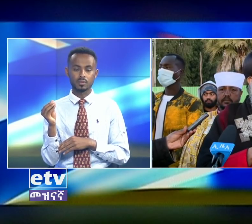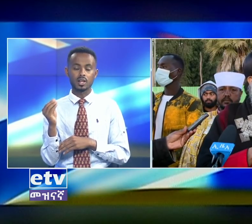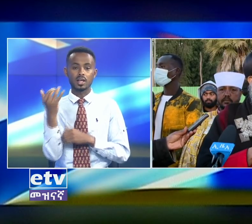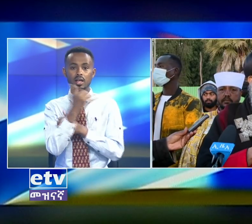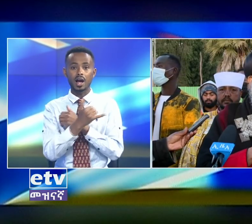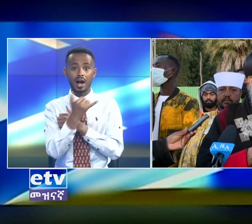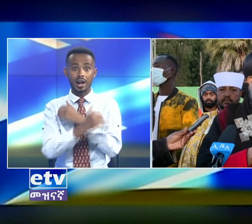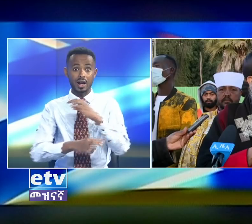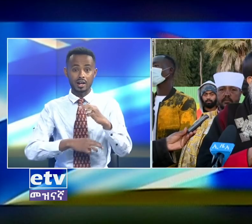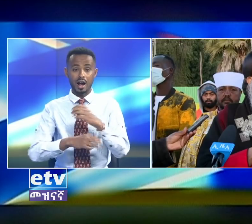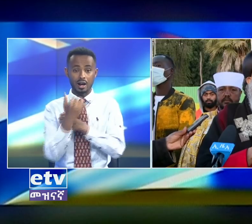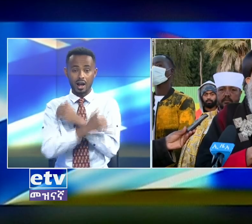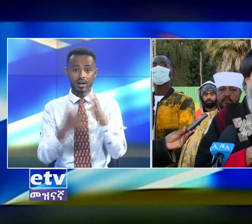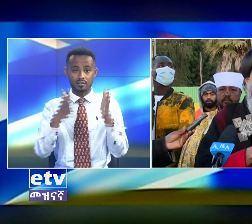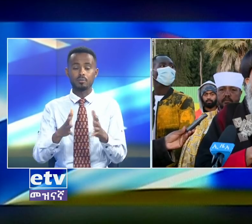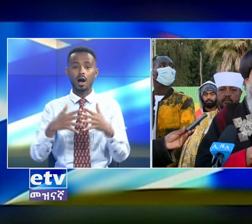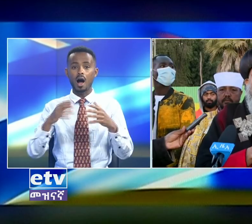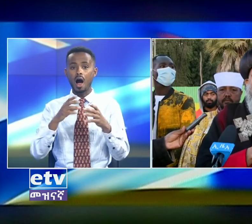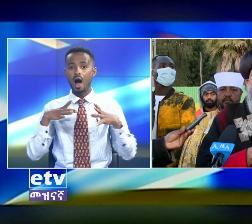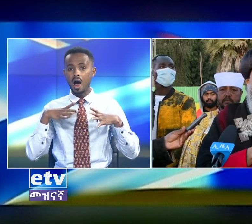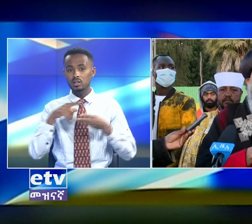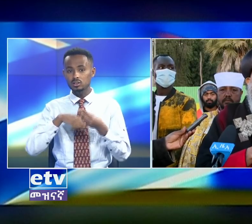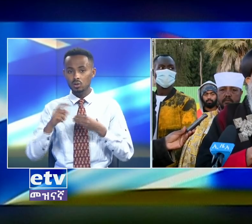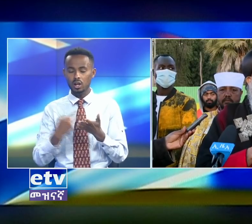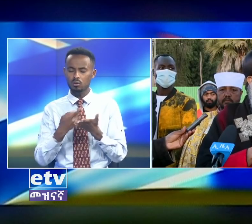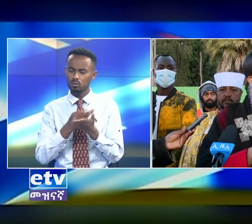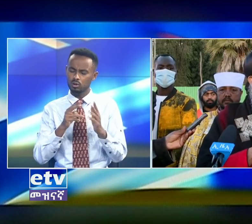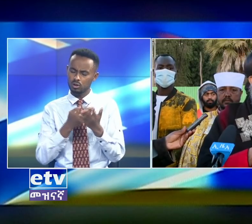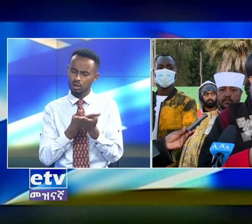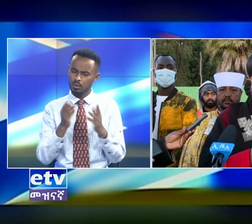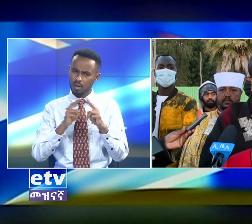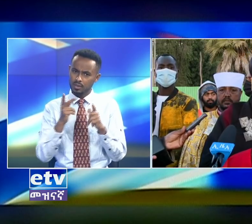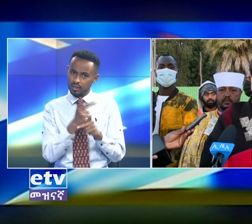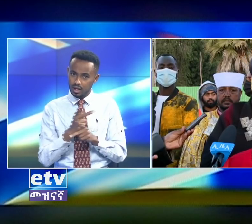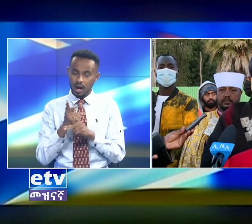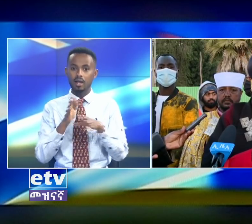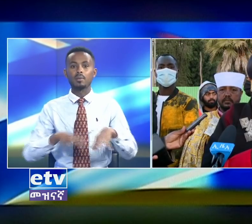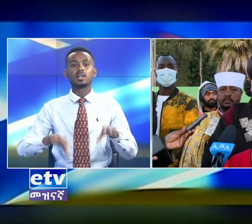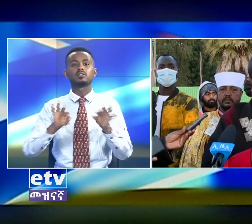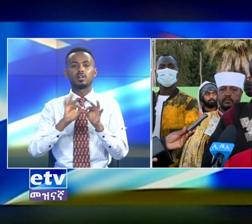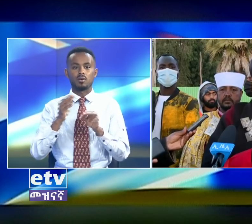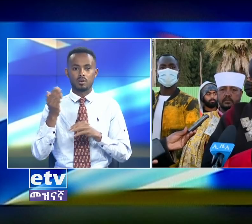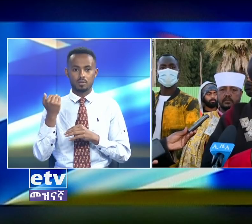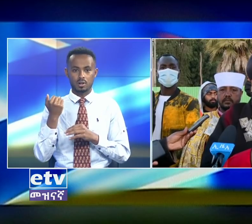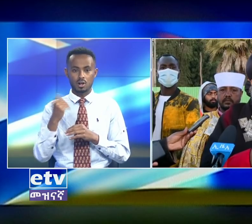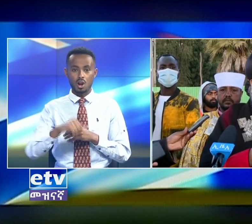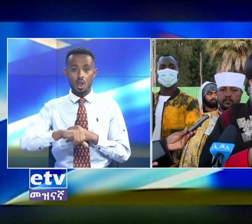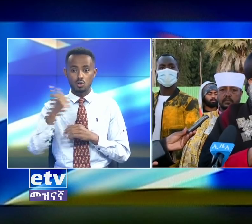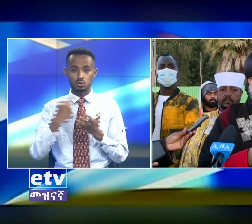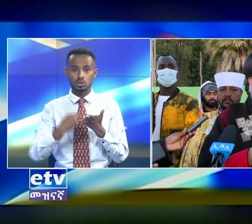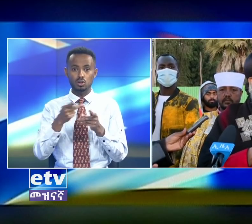የሀገር አቀፍ በዓል ስለሆነ ይሄ ጉዳይ በጣም ጥንቃቄ የሚያስፈልገው ነበረ። ሌሎቹ